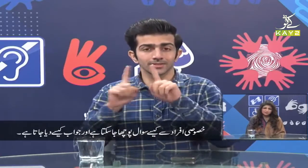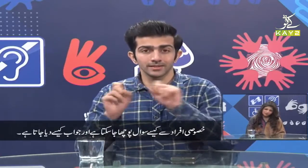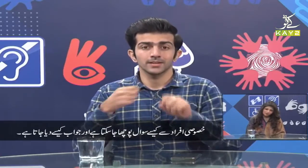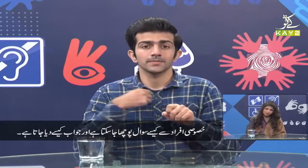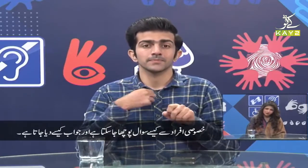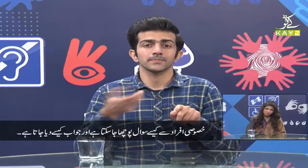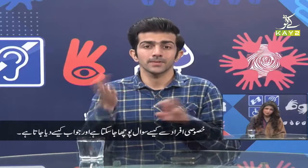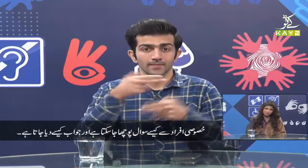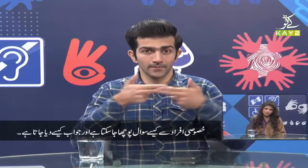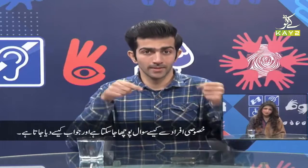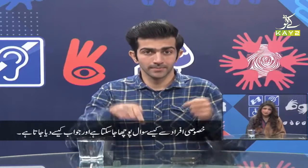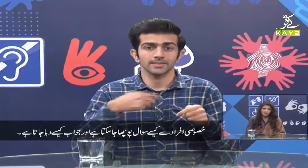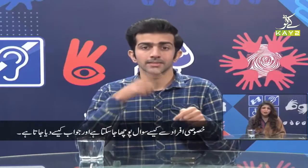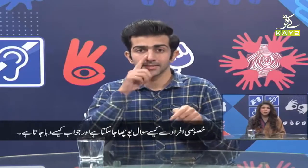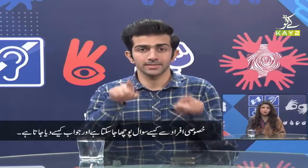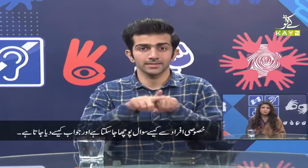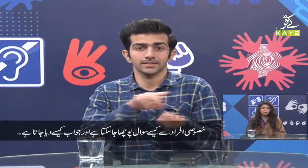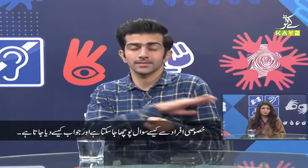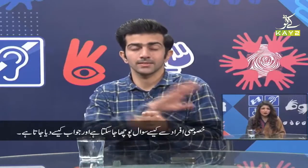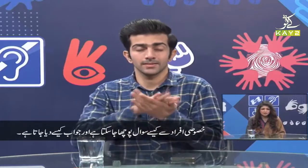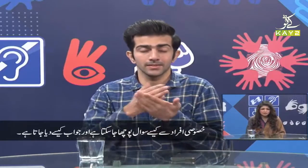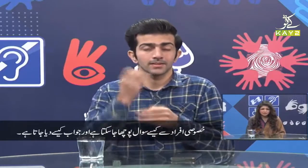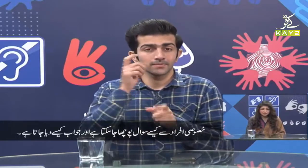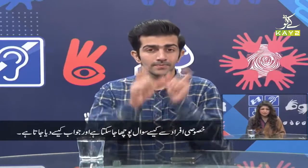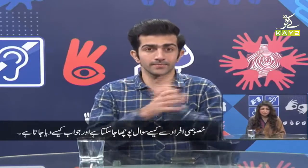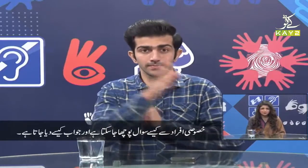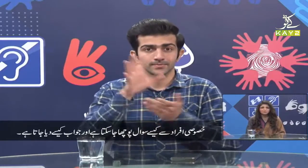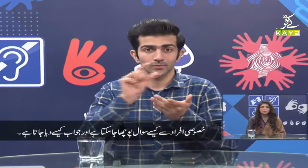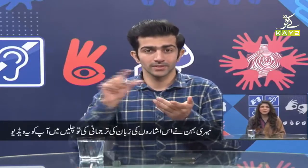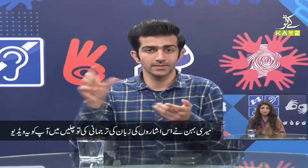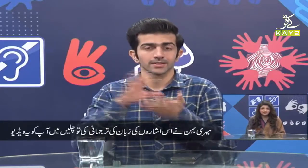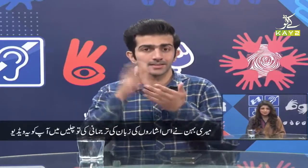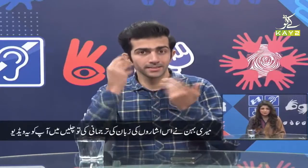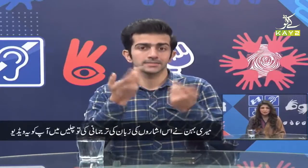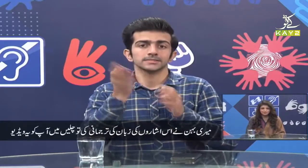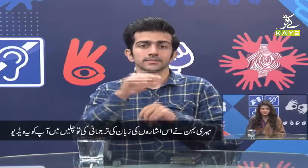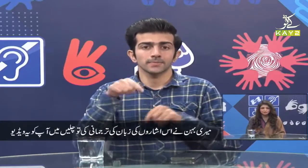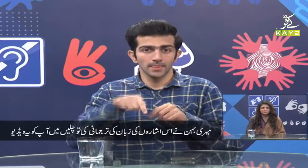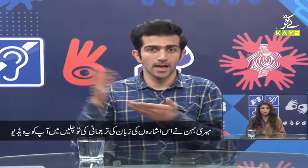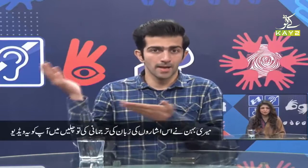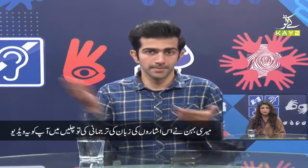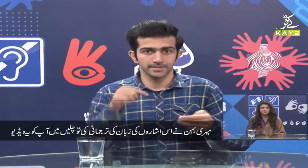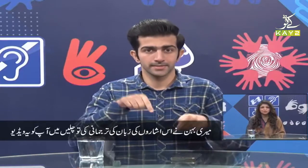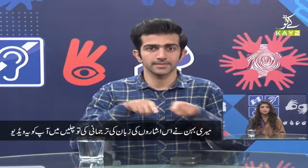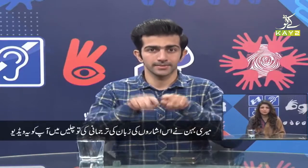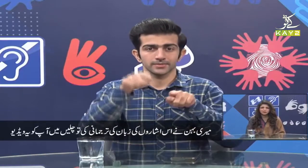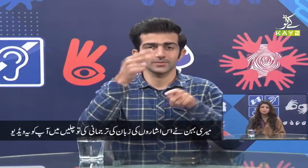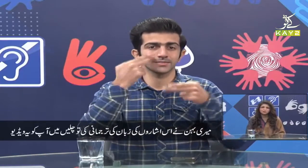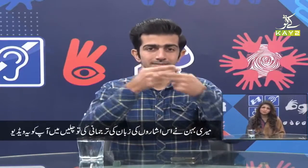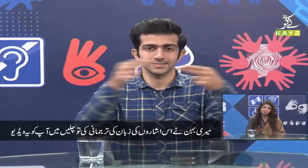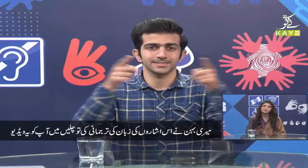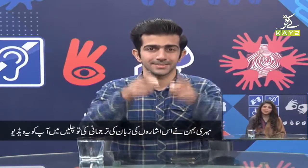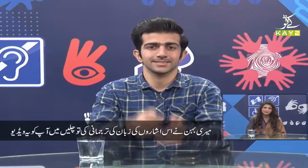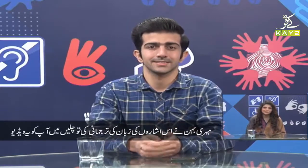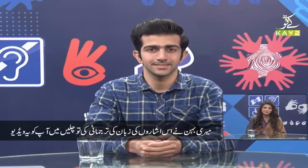पर्सन से किस तरह सवाल पूछा जा सकता है और आंसर कैसे किए जा सकते हैं। और मेरी बहन ने इसमें साइन लैंग्वेज इंटरप्रिटेशन की, तो चले मैं आपको